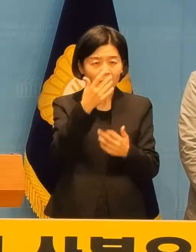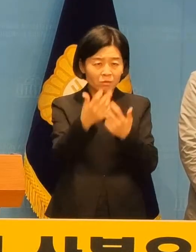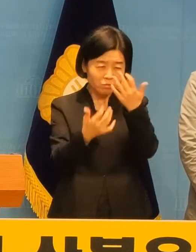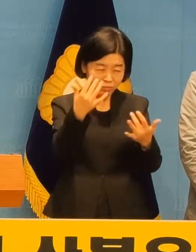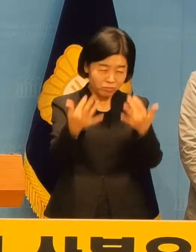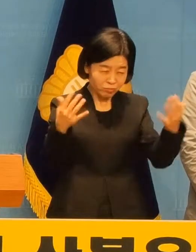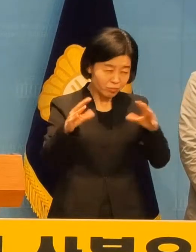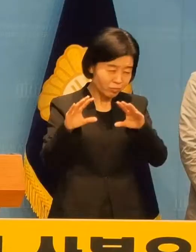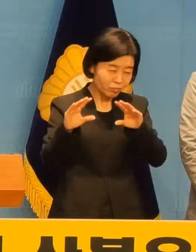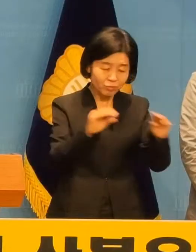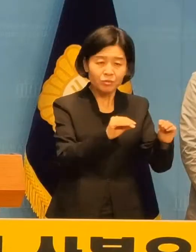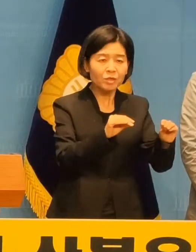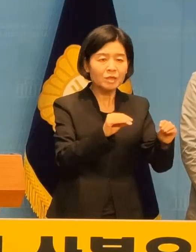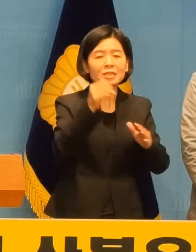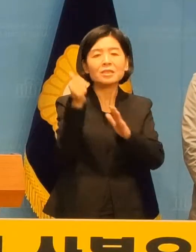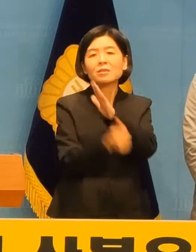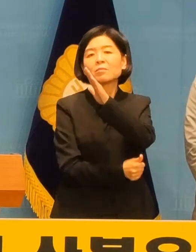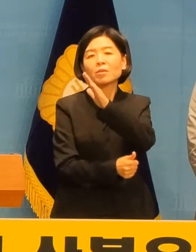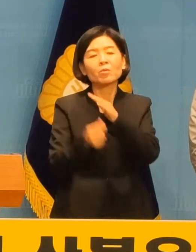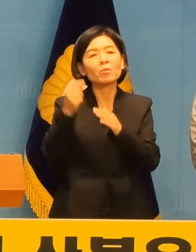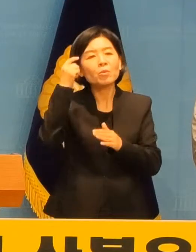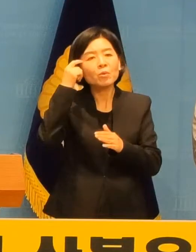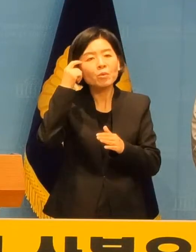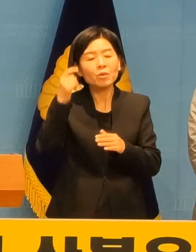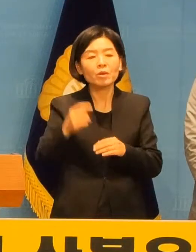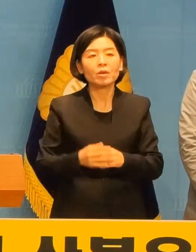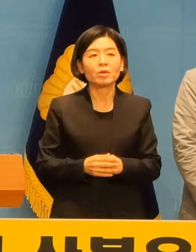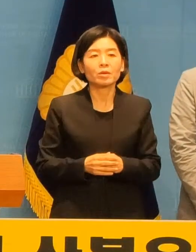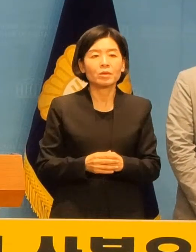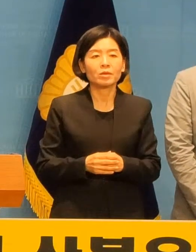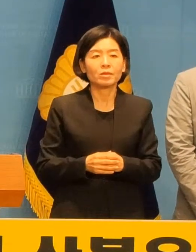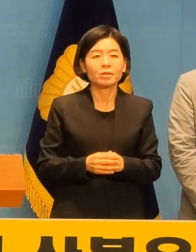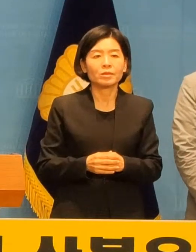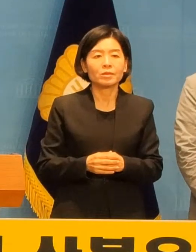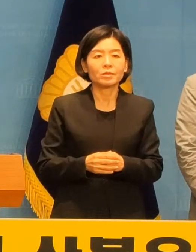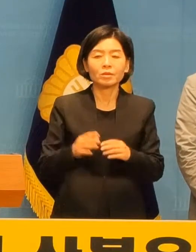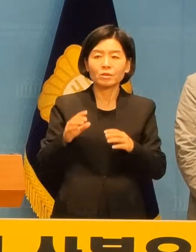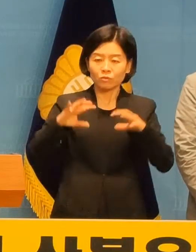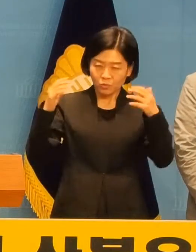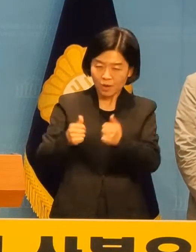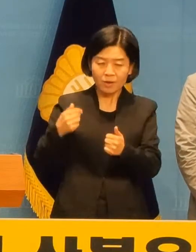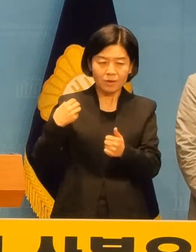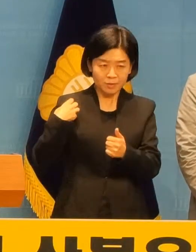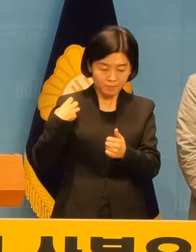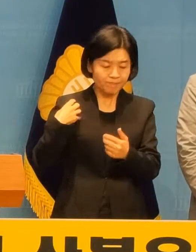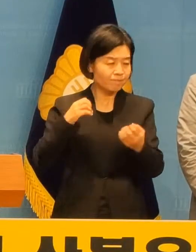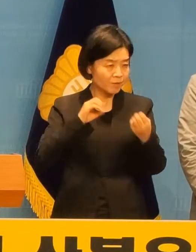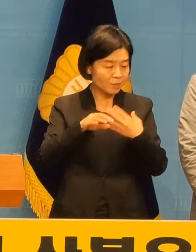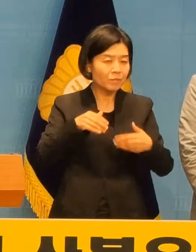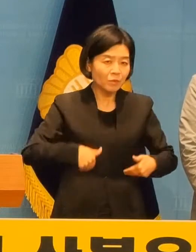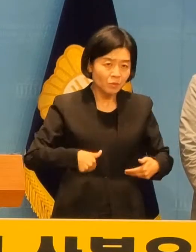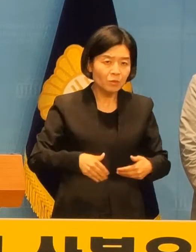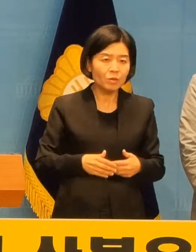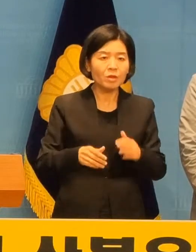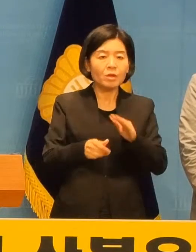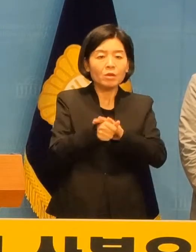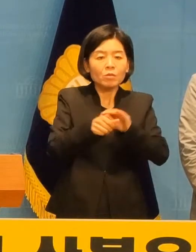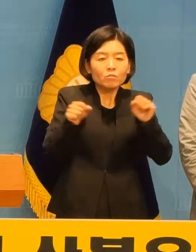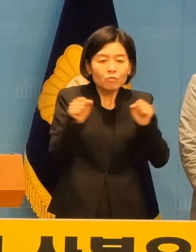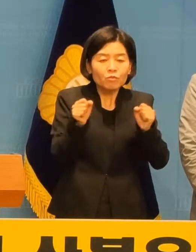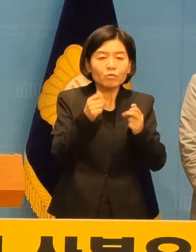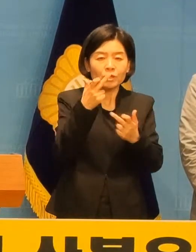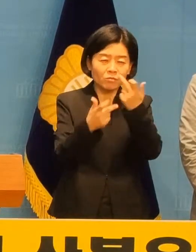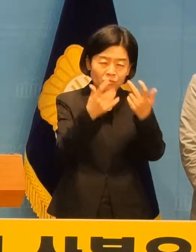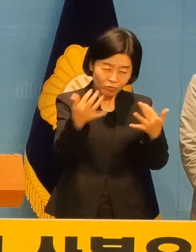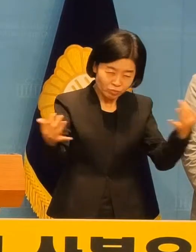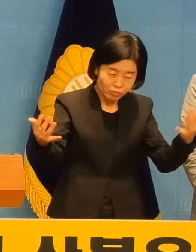실패했는지, 이제 주민들의 호소에 국회가 응답해야 합니다. 경북 초대형 산불의 원인과 피해, 대응